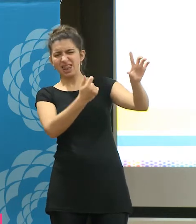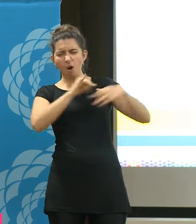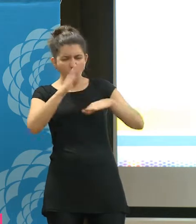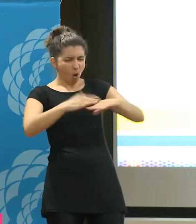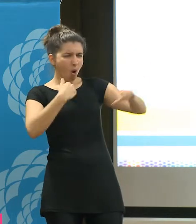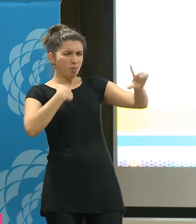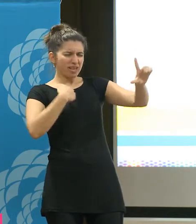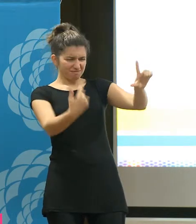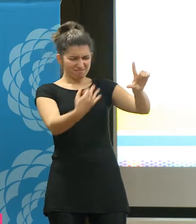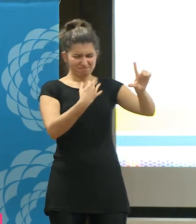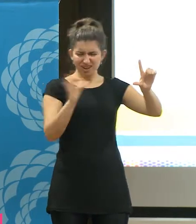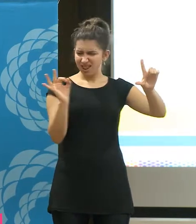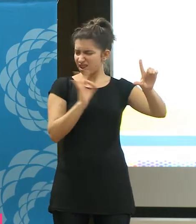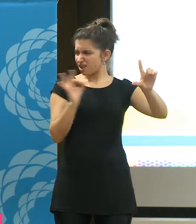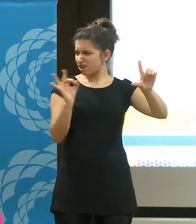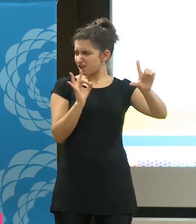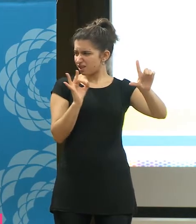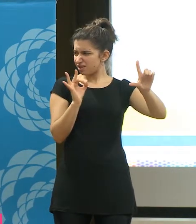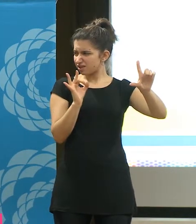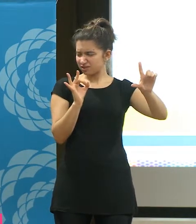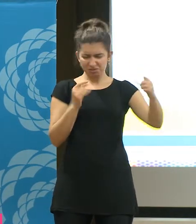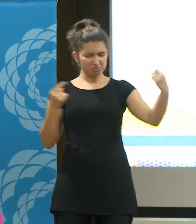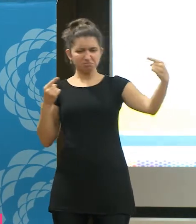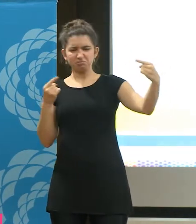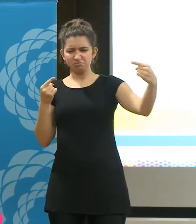ellos. Eso no implica una contradicción